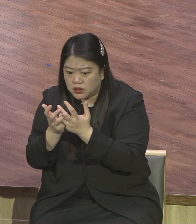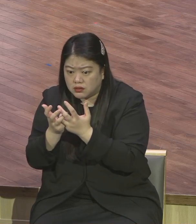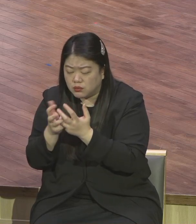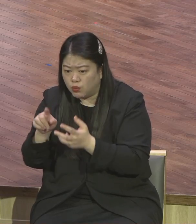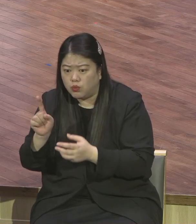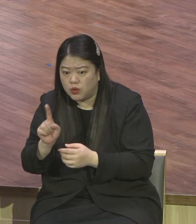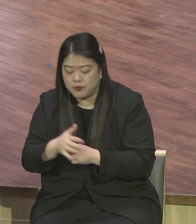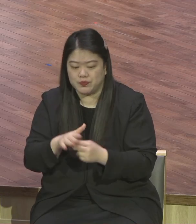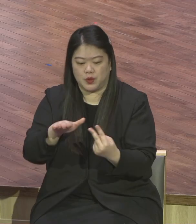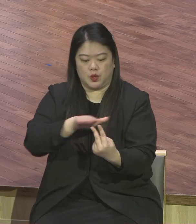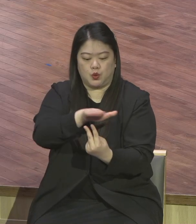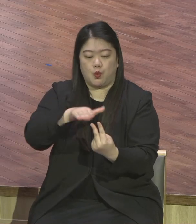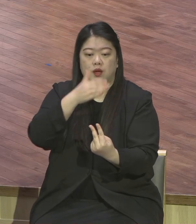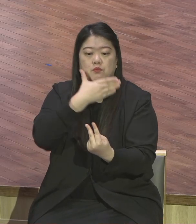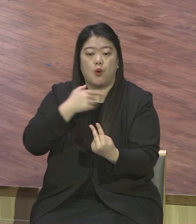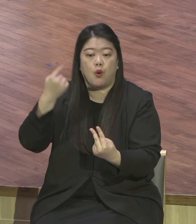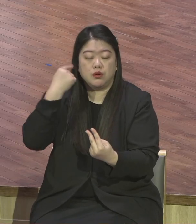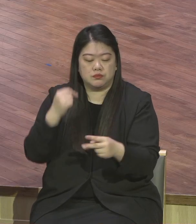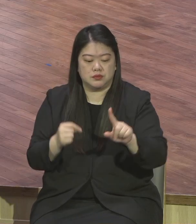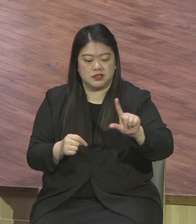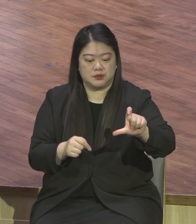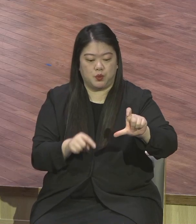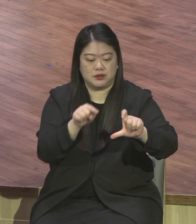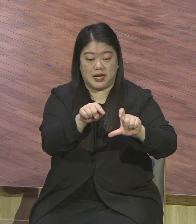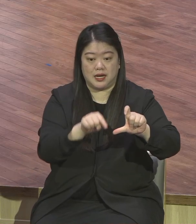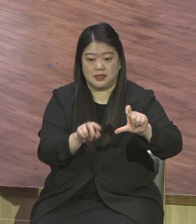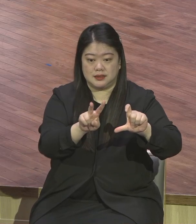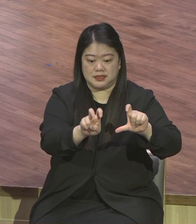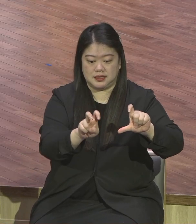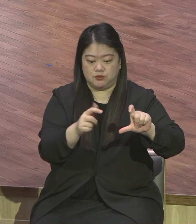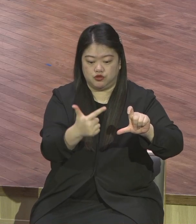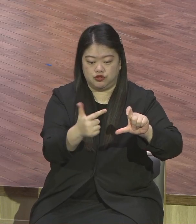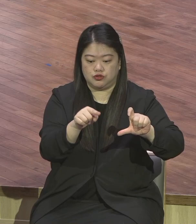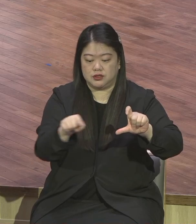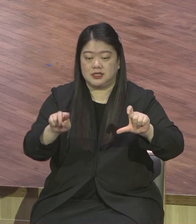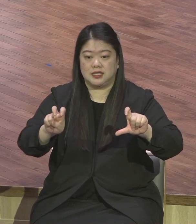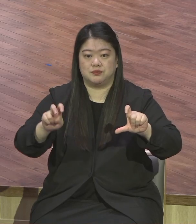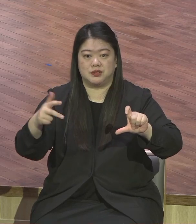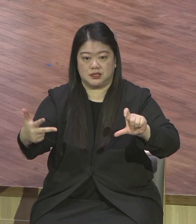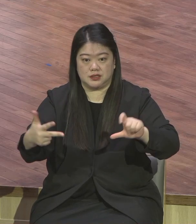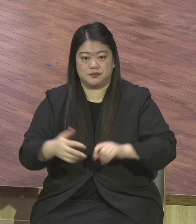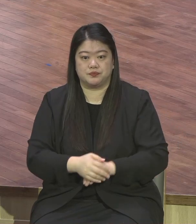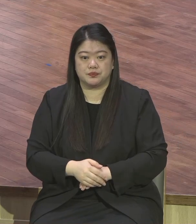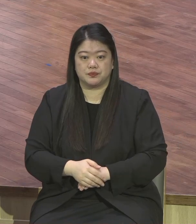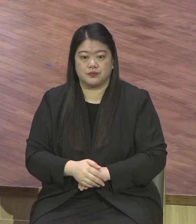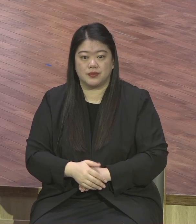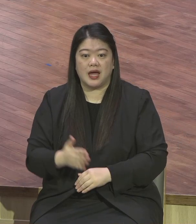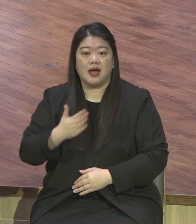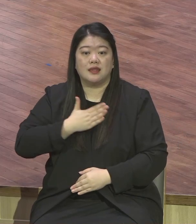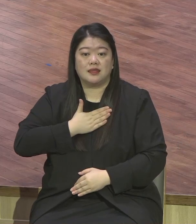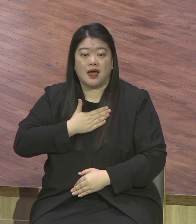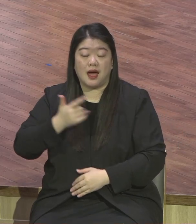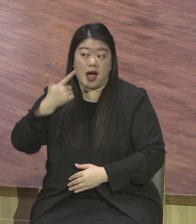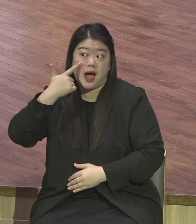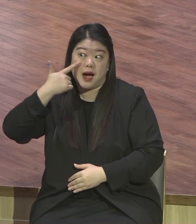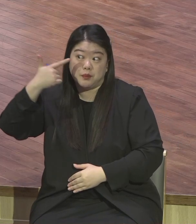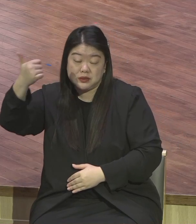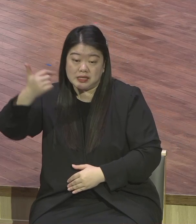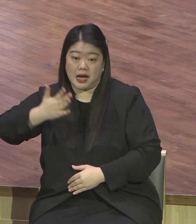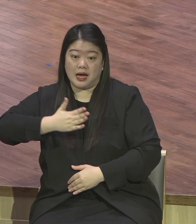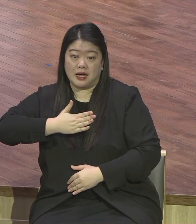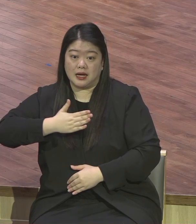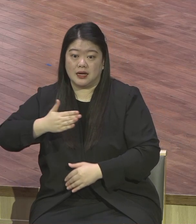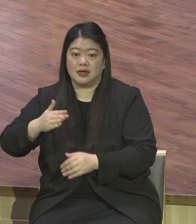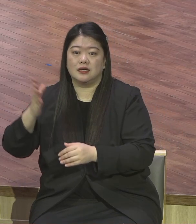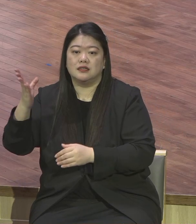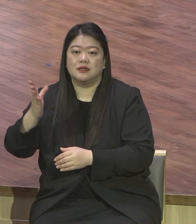요한복음 15장 26절로 27절에 그 답이 나와 있어요. 내가 아버지께로부터 너에게 보낼 보혜사